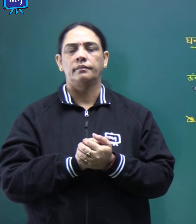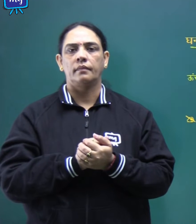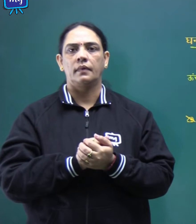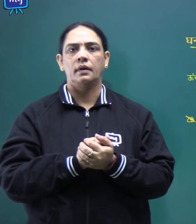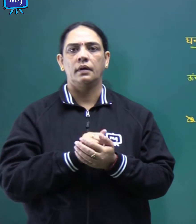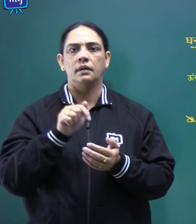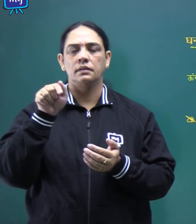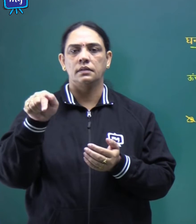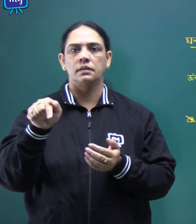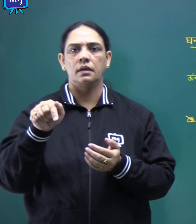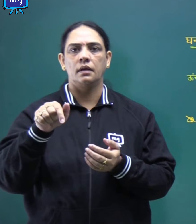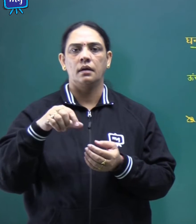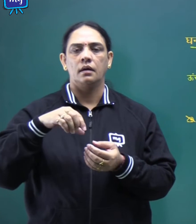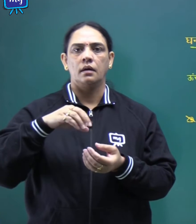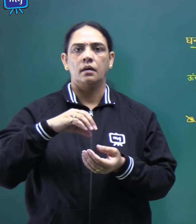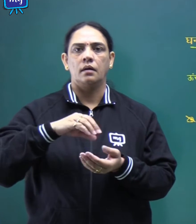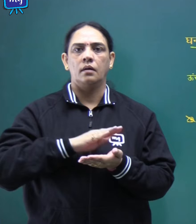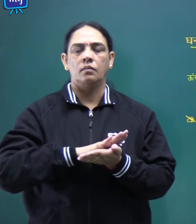जिसकी ऊंचाई